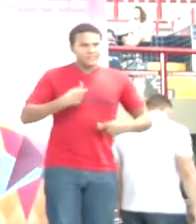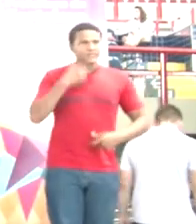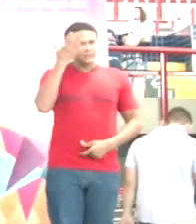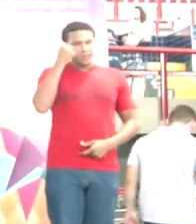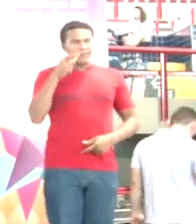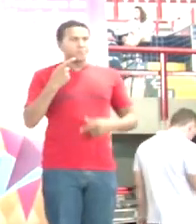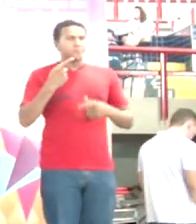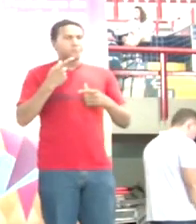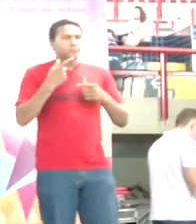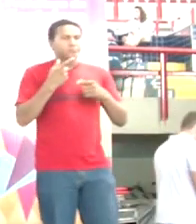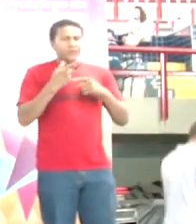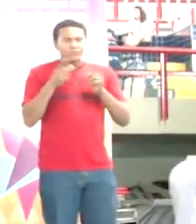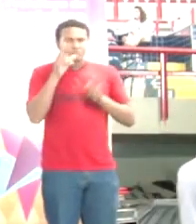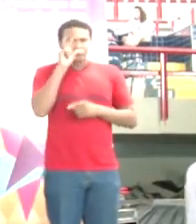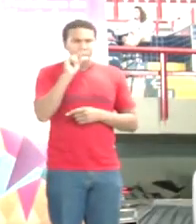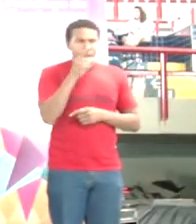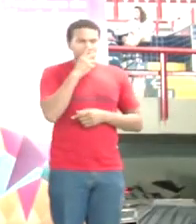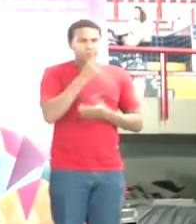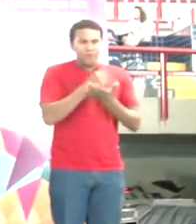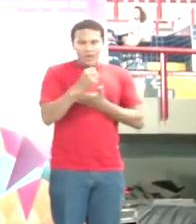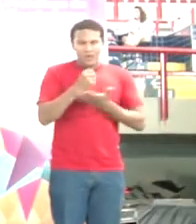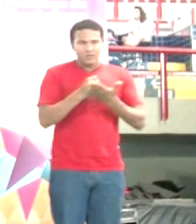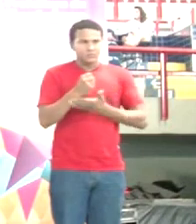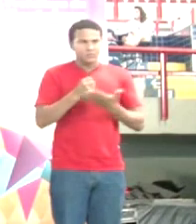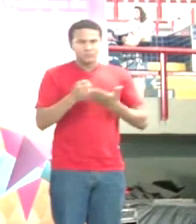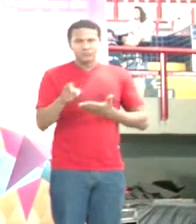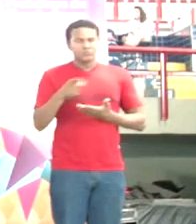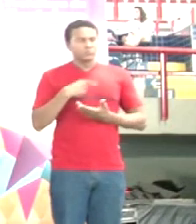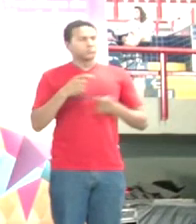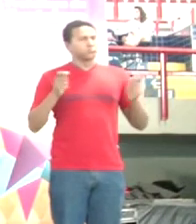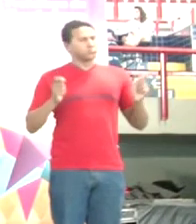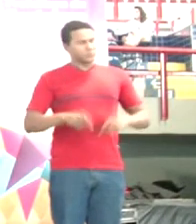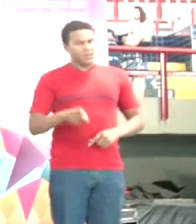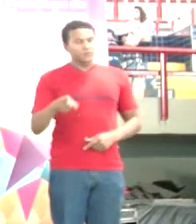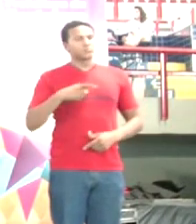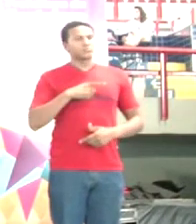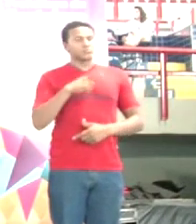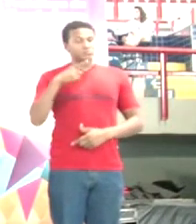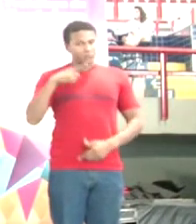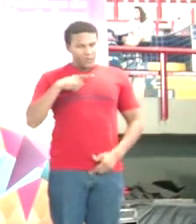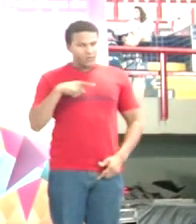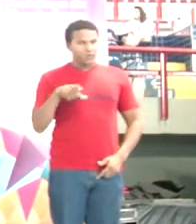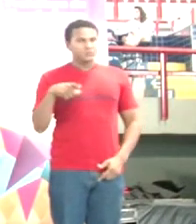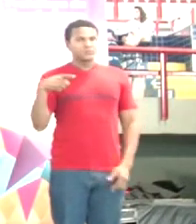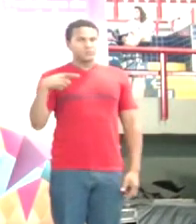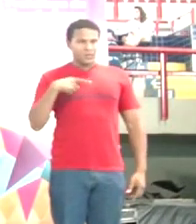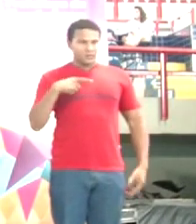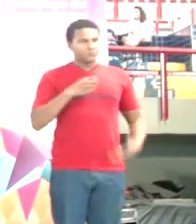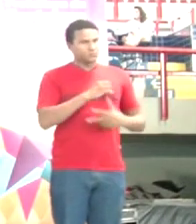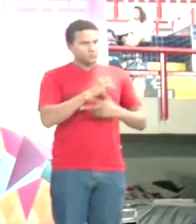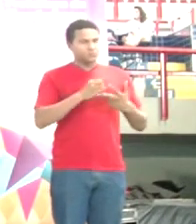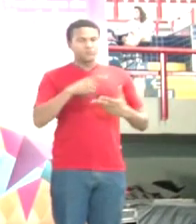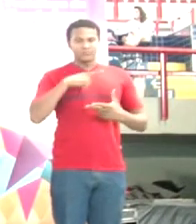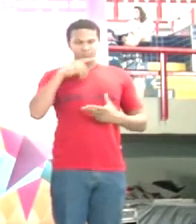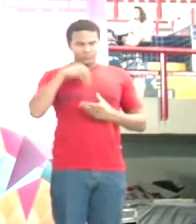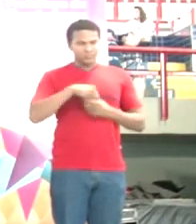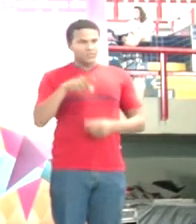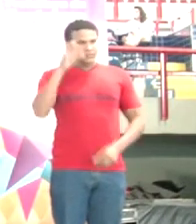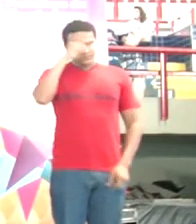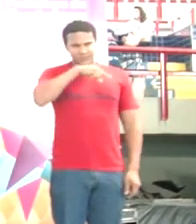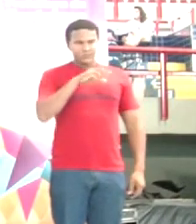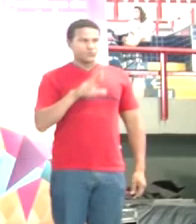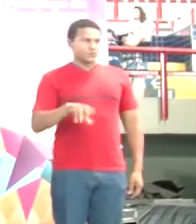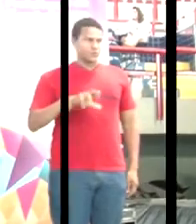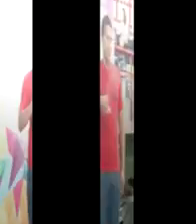legal? Vamos fazer umas questões um pouco mais difíceis que essa, mas essa aí cai e não é difícil.